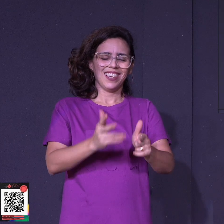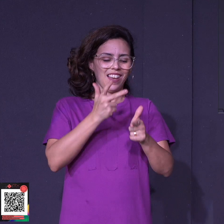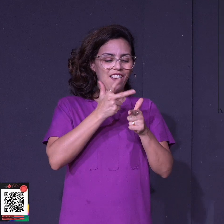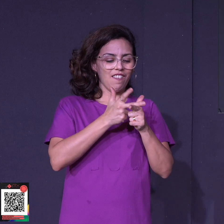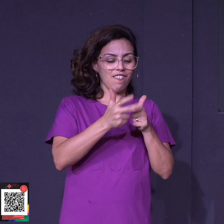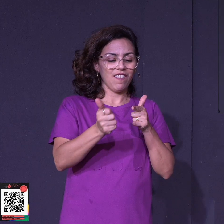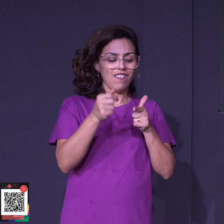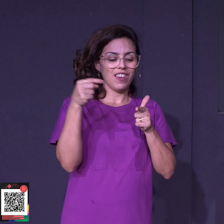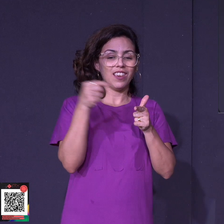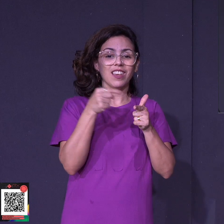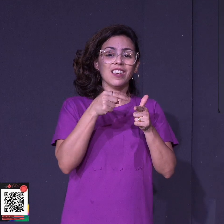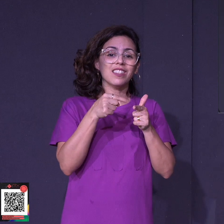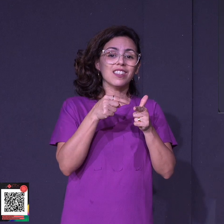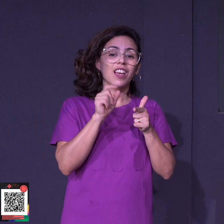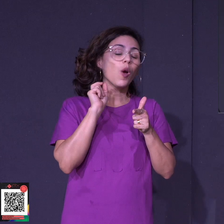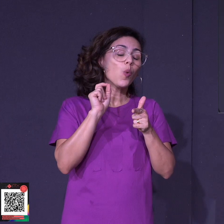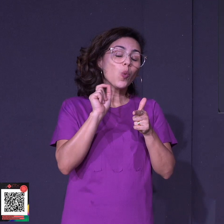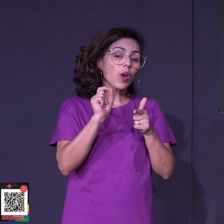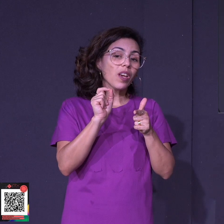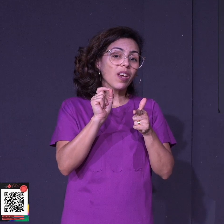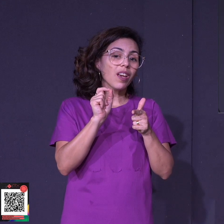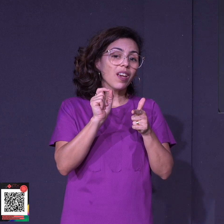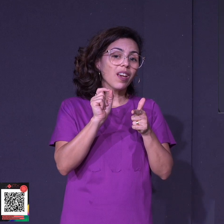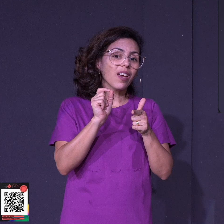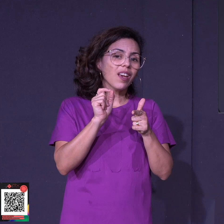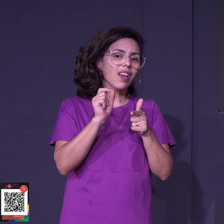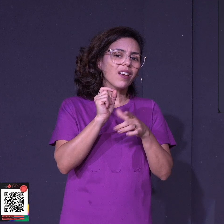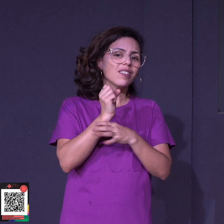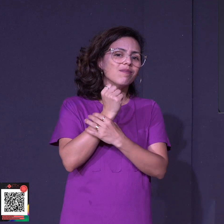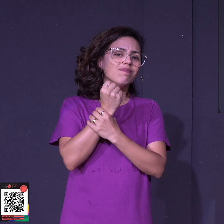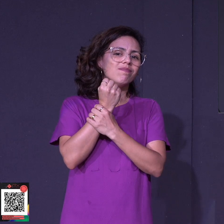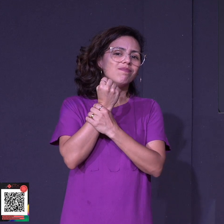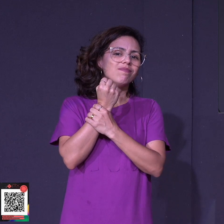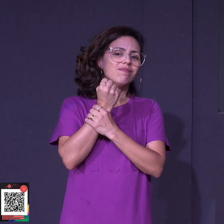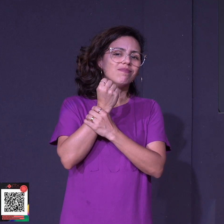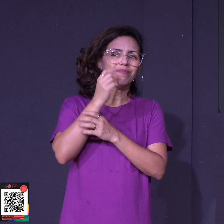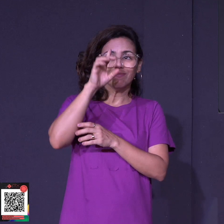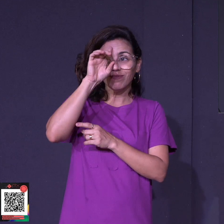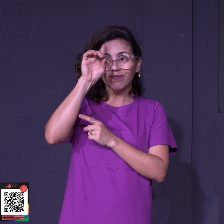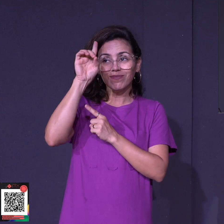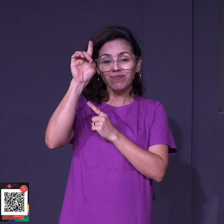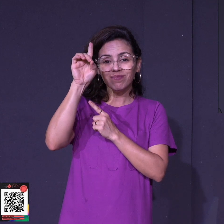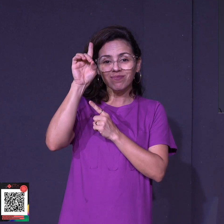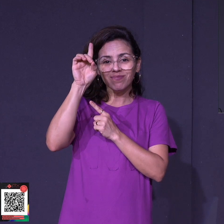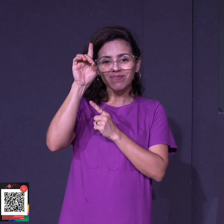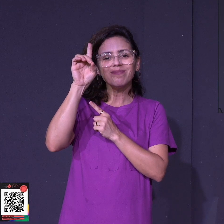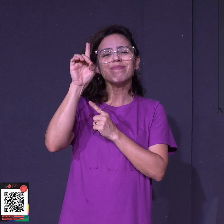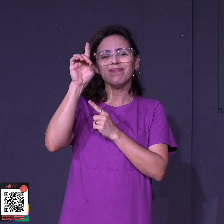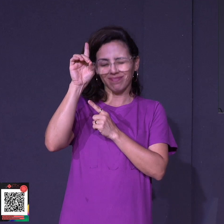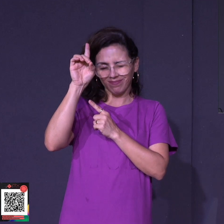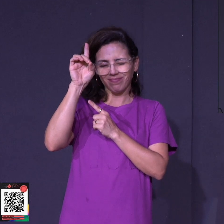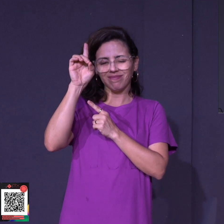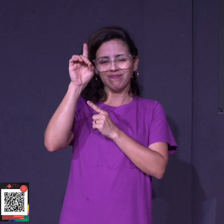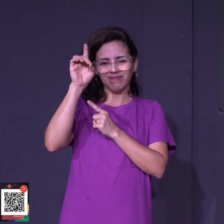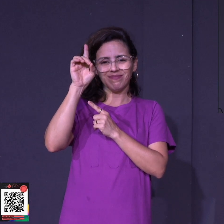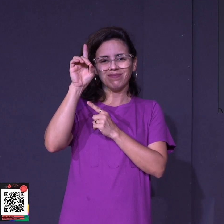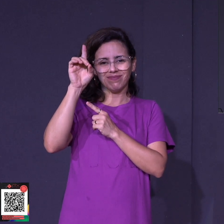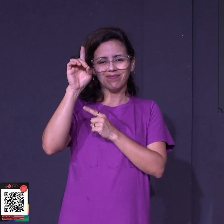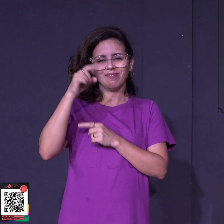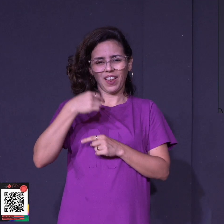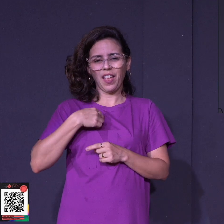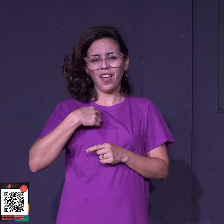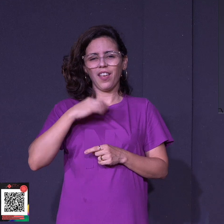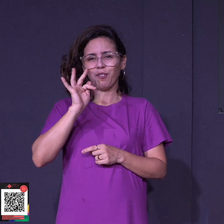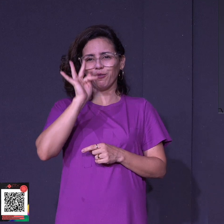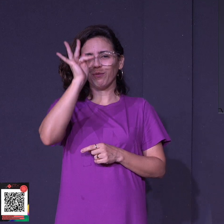e a sua vitória. Você crê assim? É interessante o que Jesus ensina aqui. A lei